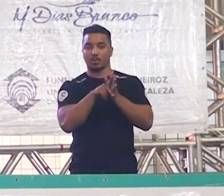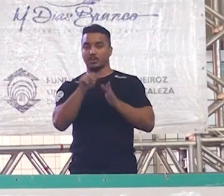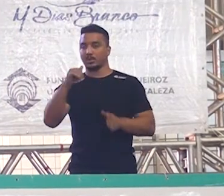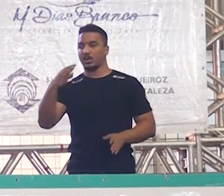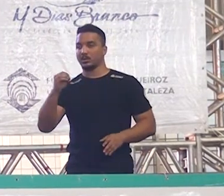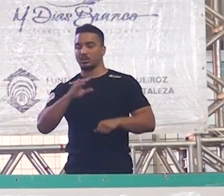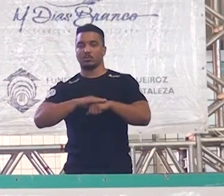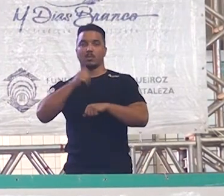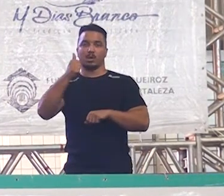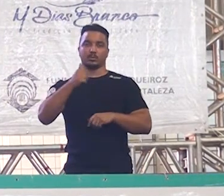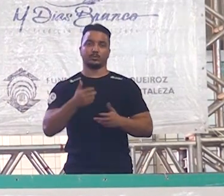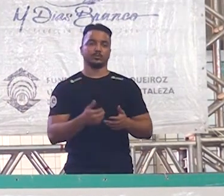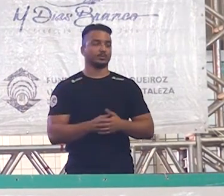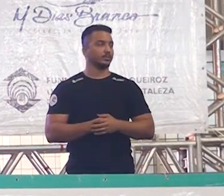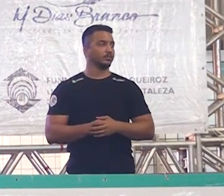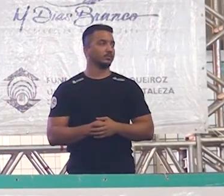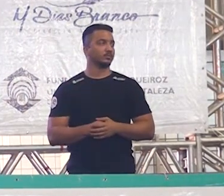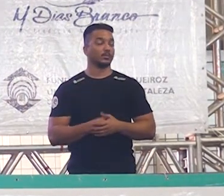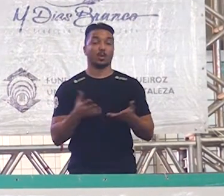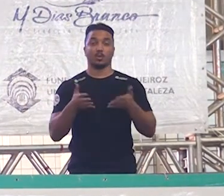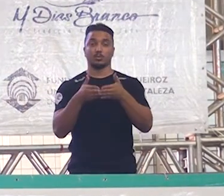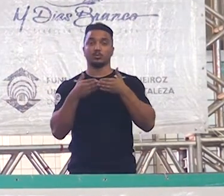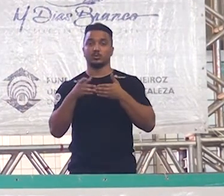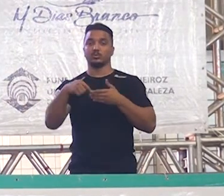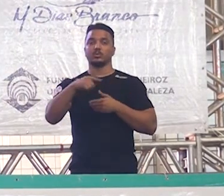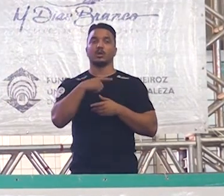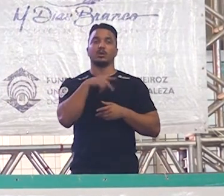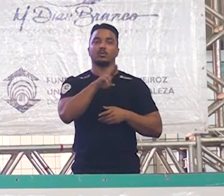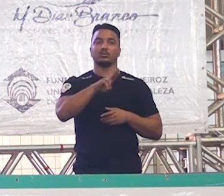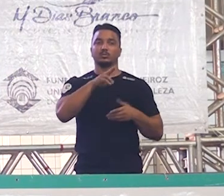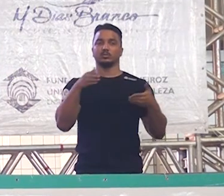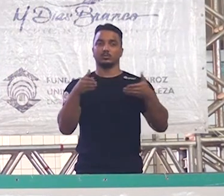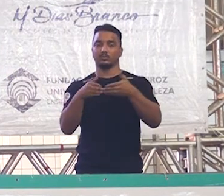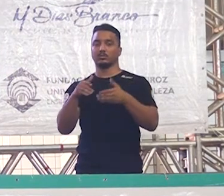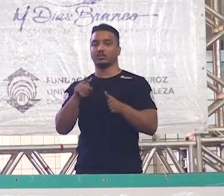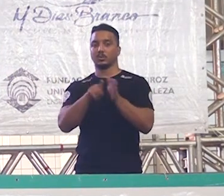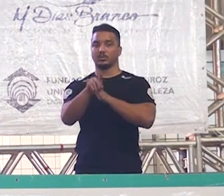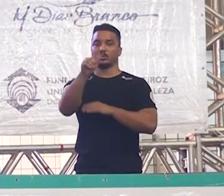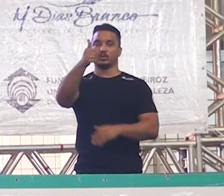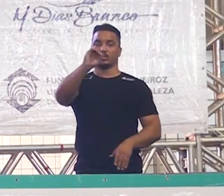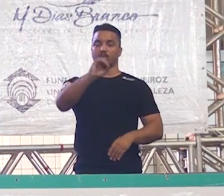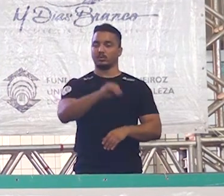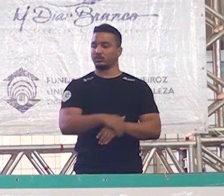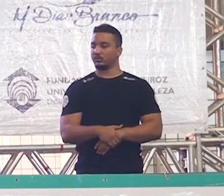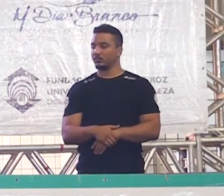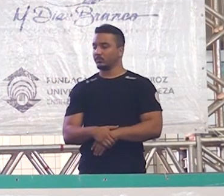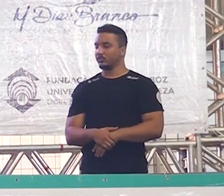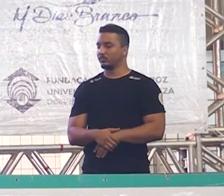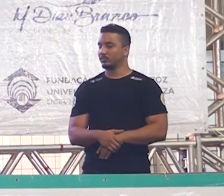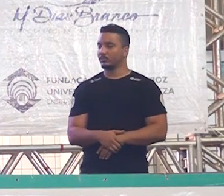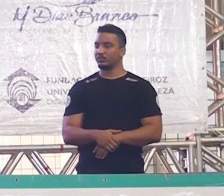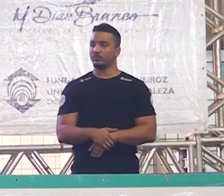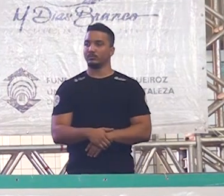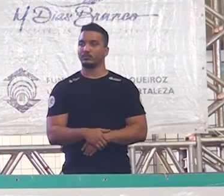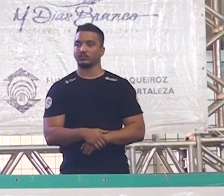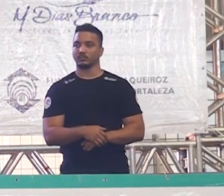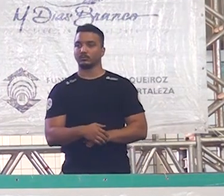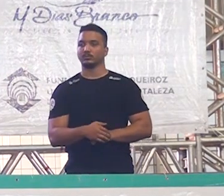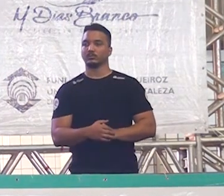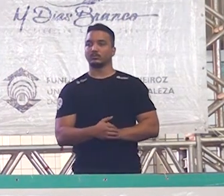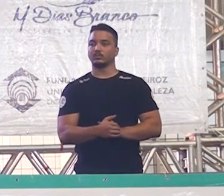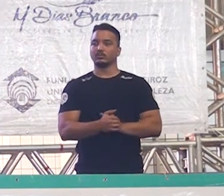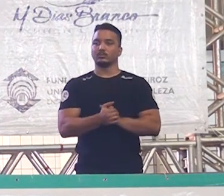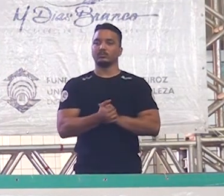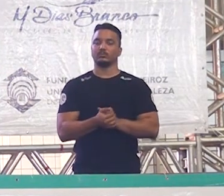aceleração. E eu vou te pedir para a gente trabalhar agora com a nossa 10ª questão. 10ª questão, a gente